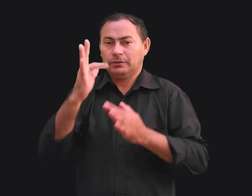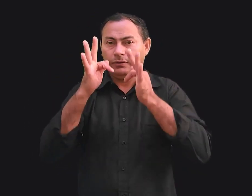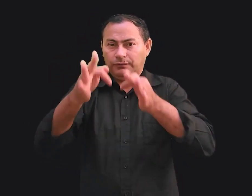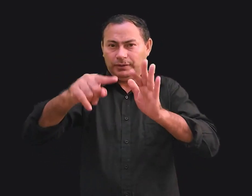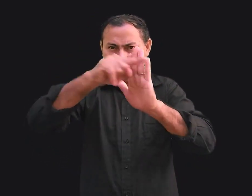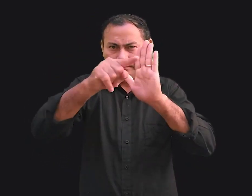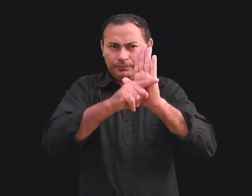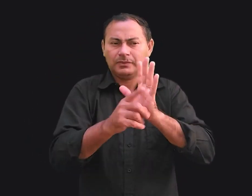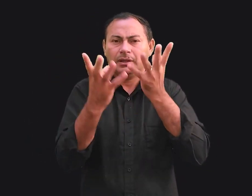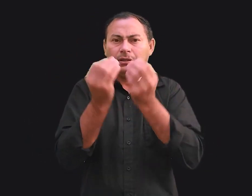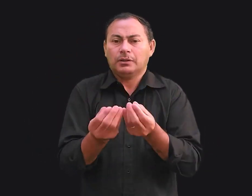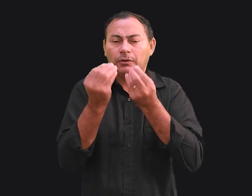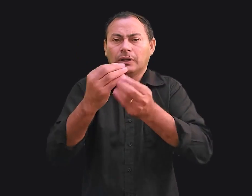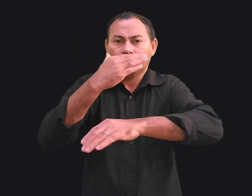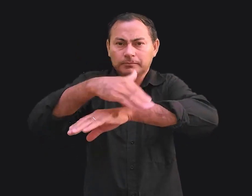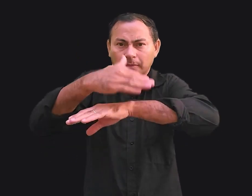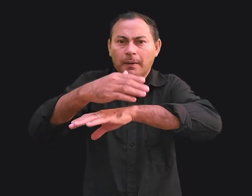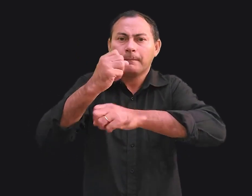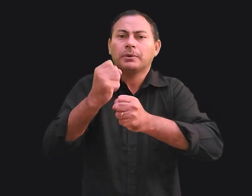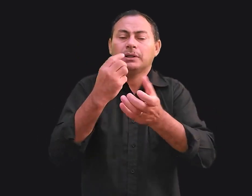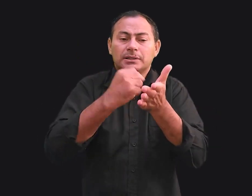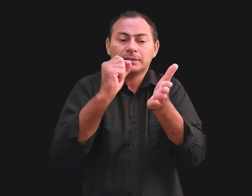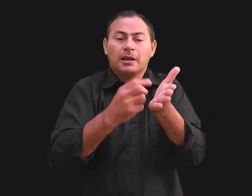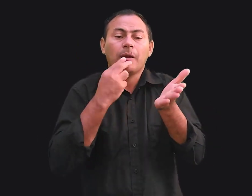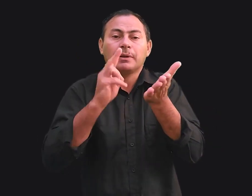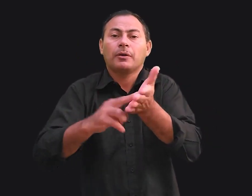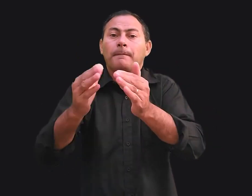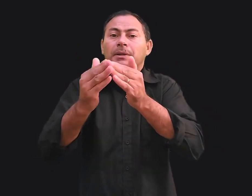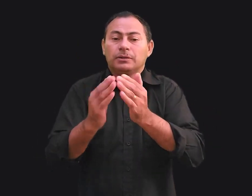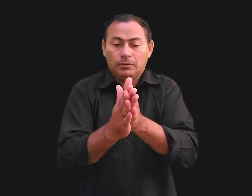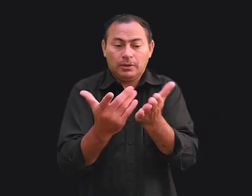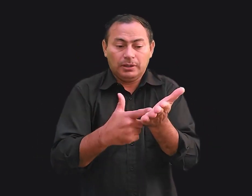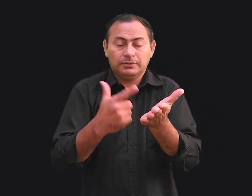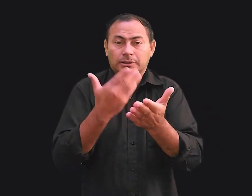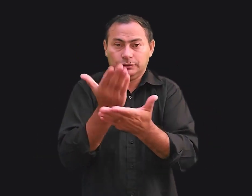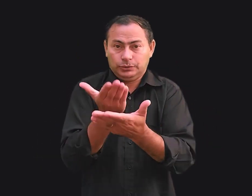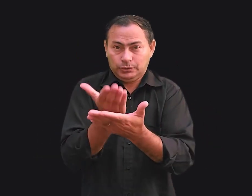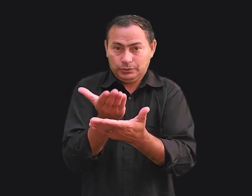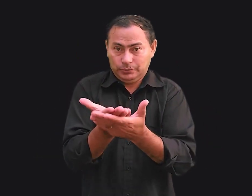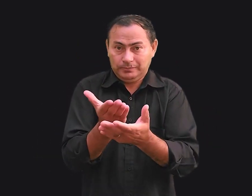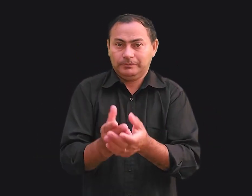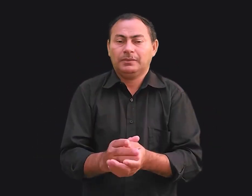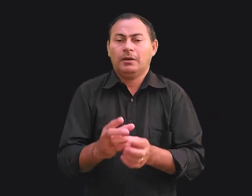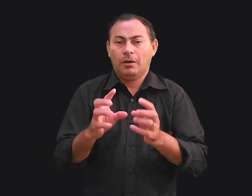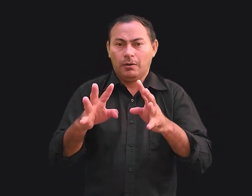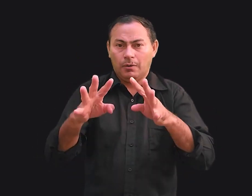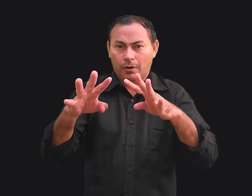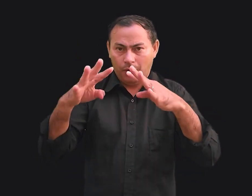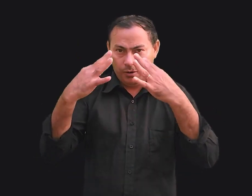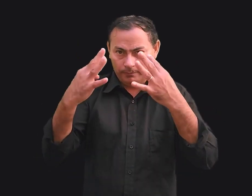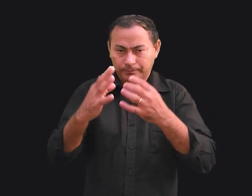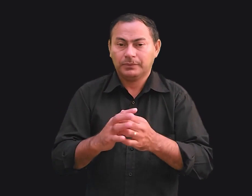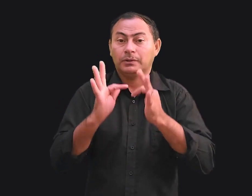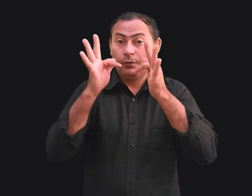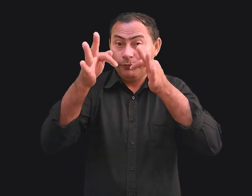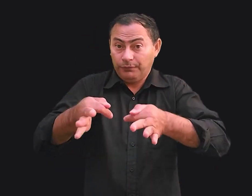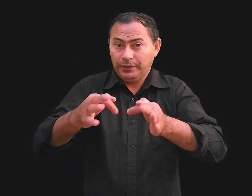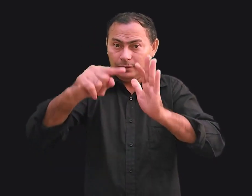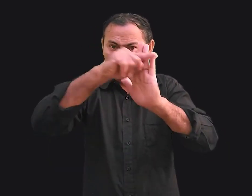do programa vamos lhe dar nosso endereço para você poder escrever para nós pedindo o livrinho desse estudo. Então preste atenção no final do programa.